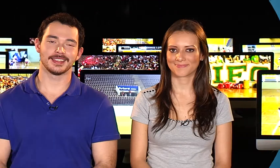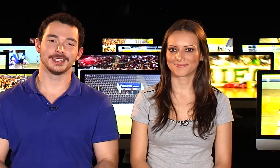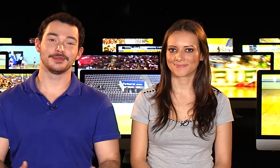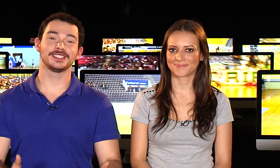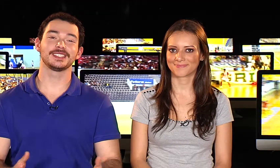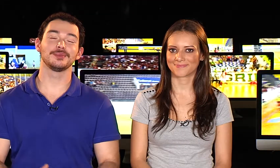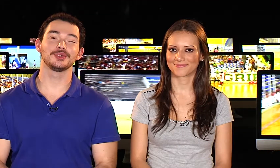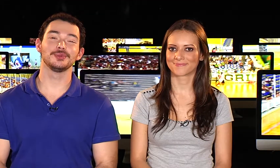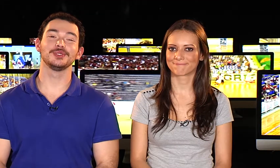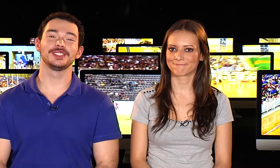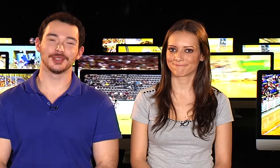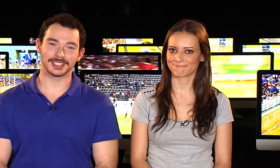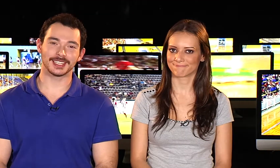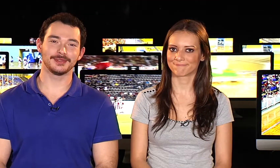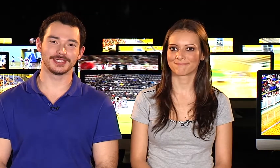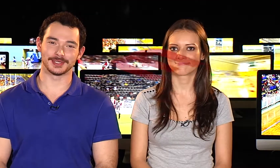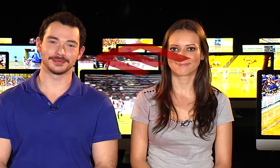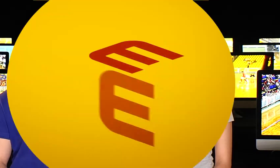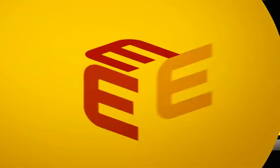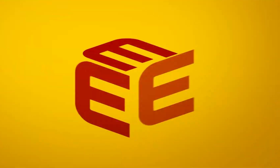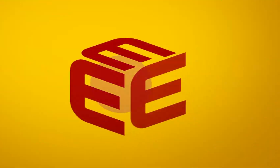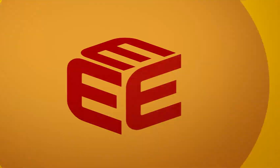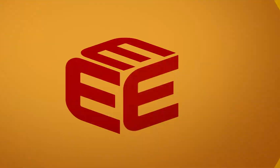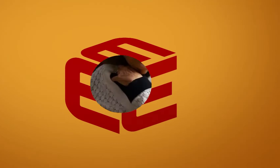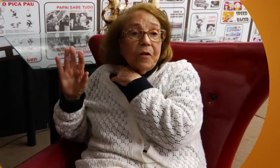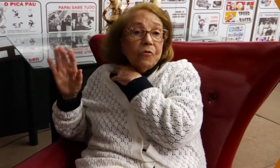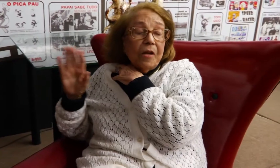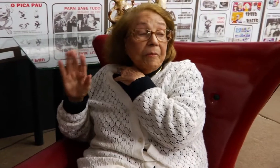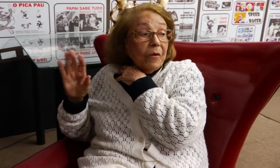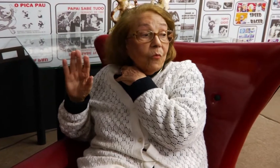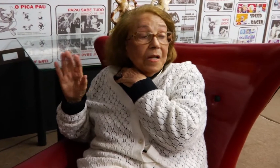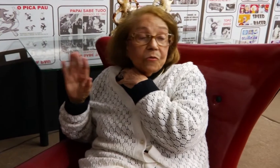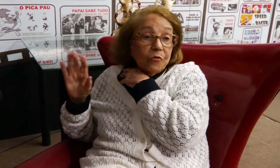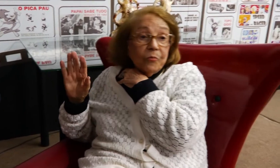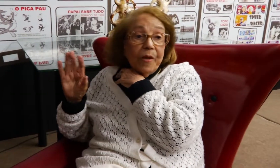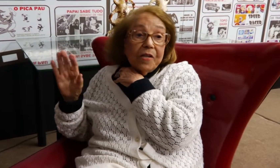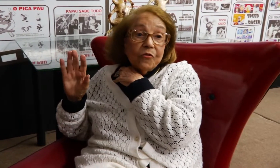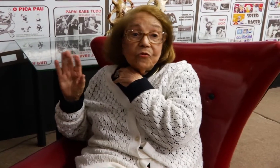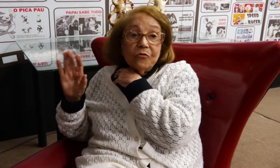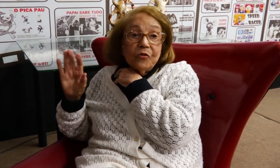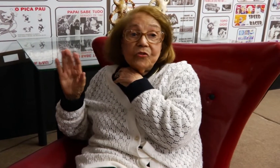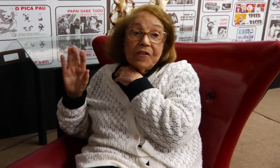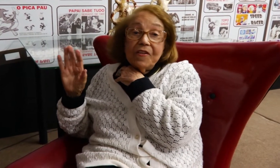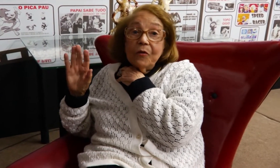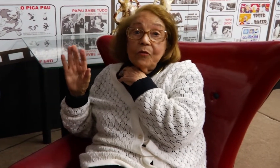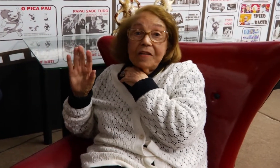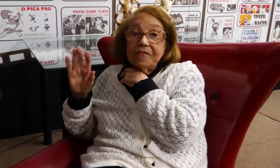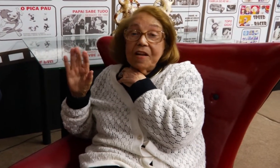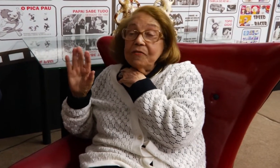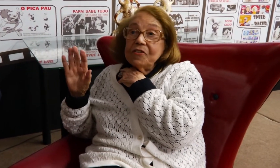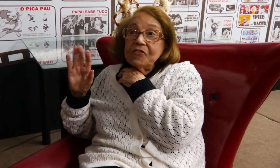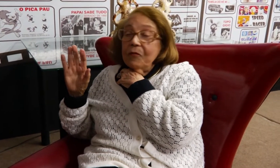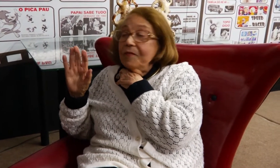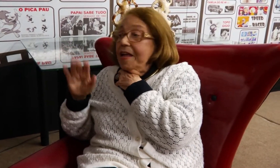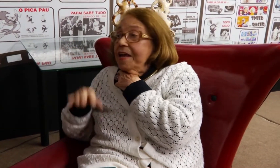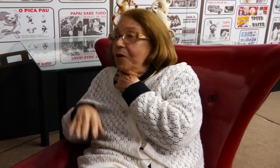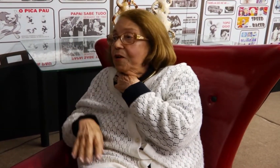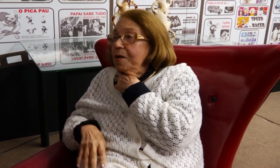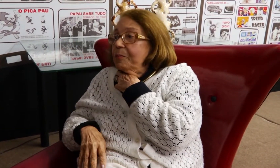E visitamos o Museu da Televisão. Quero saber quantos beijos você deu na televisão. Eu olhei para